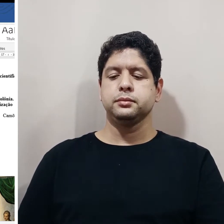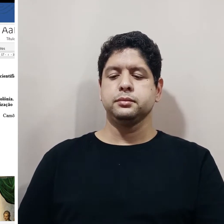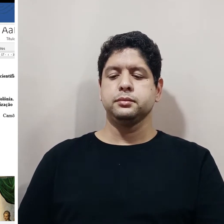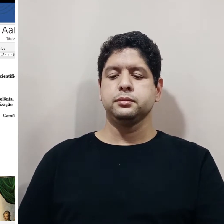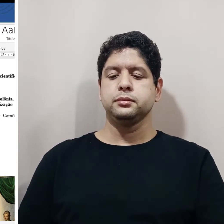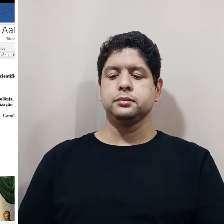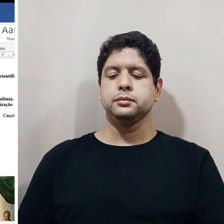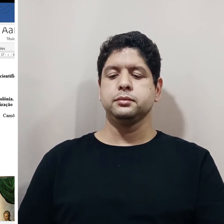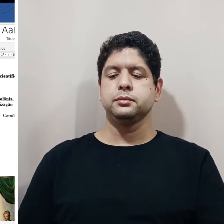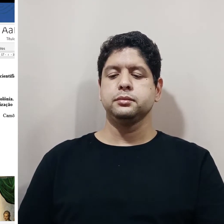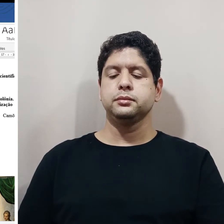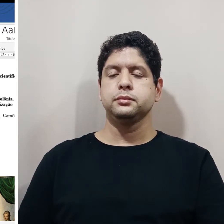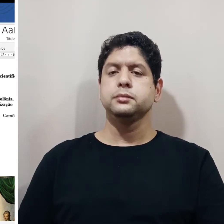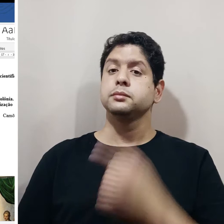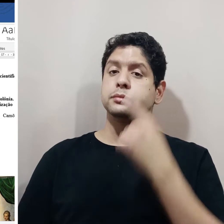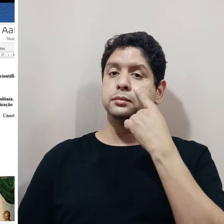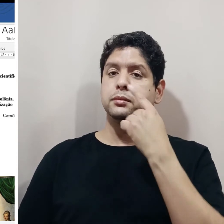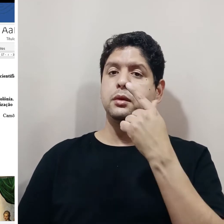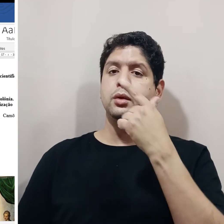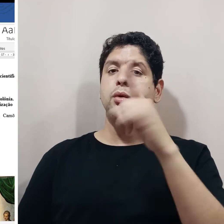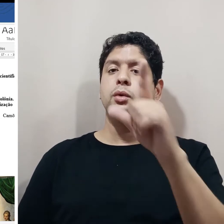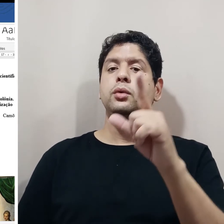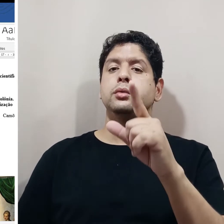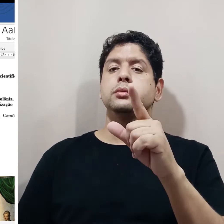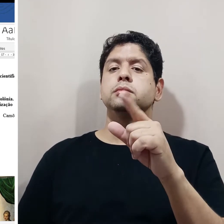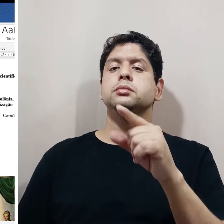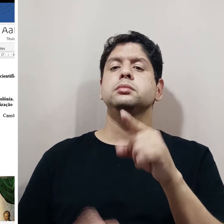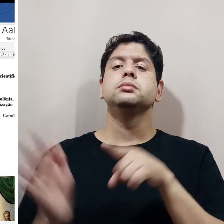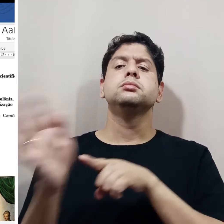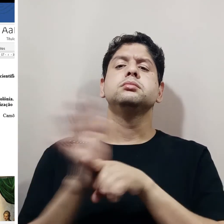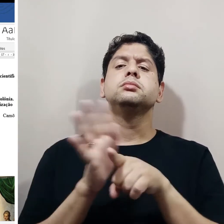era o mecenato.